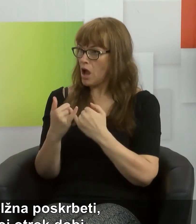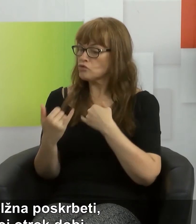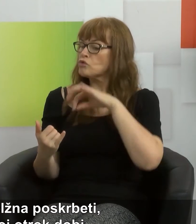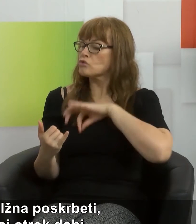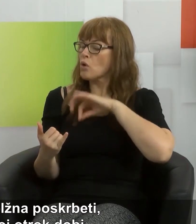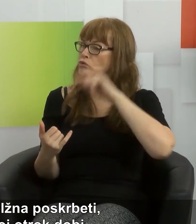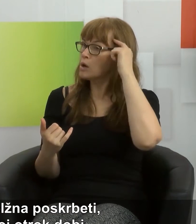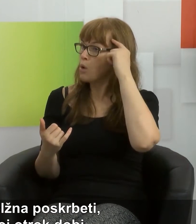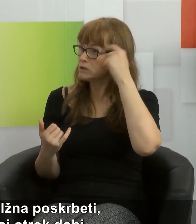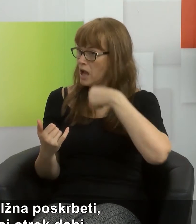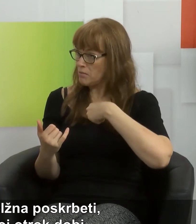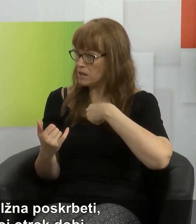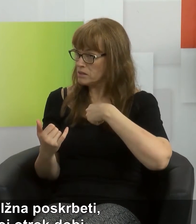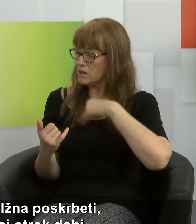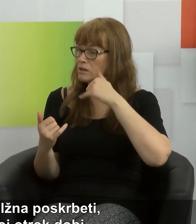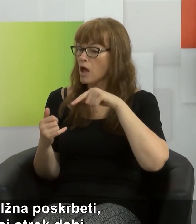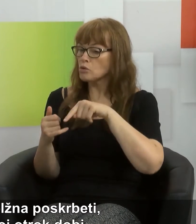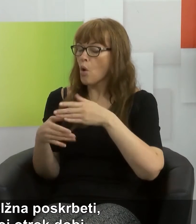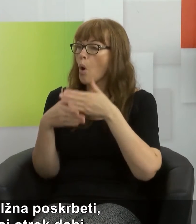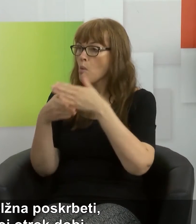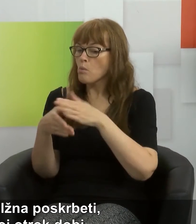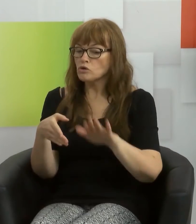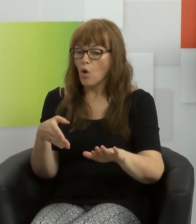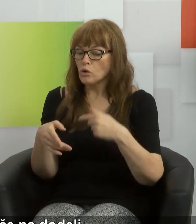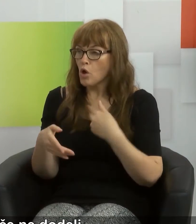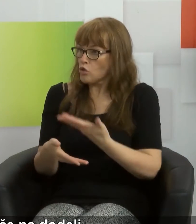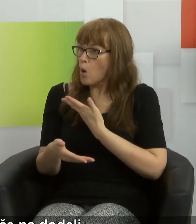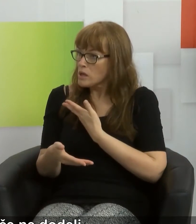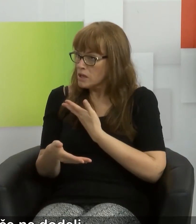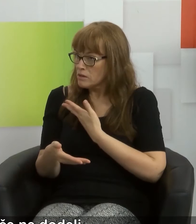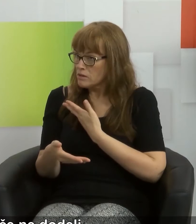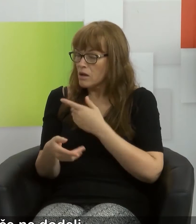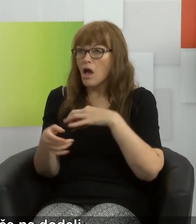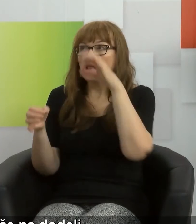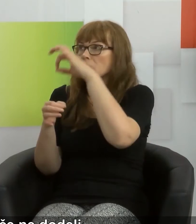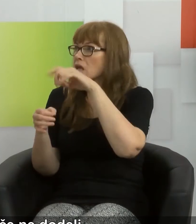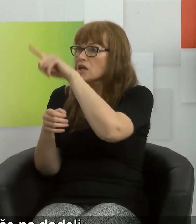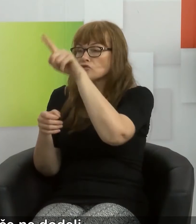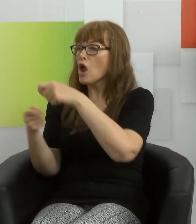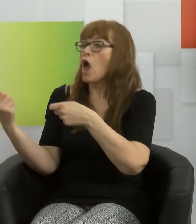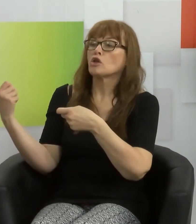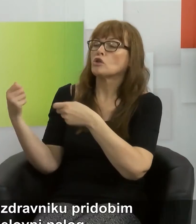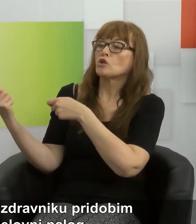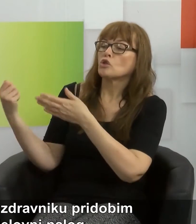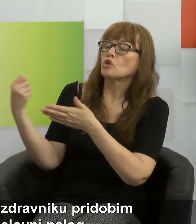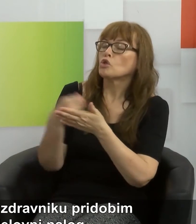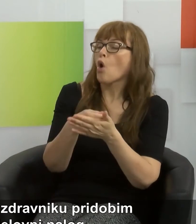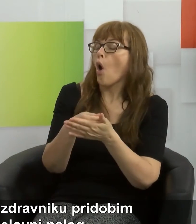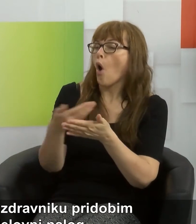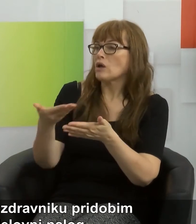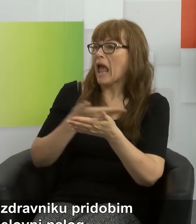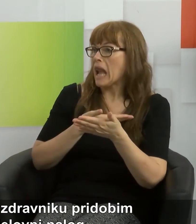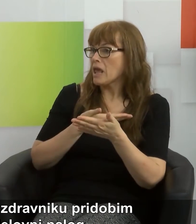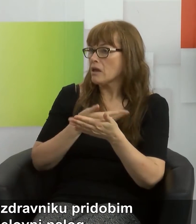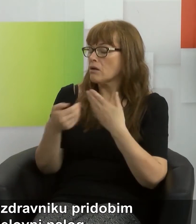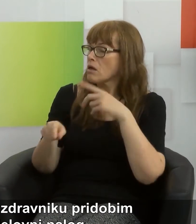dolžna poskrbeti, da to pomoč moj otrok dobi. Tukaj mi jo nihče ne dodeli. Moja naloga je, da